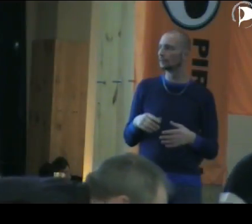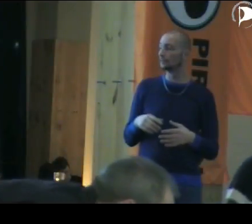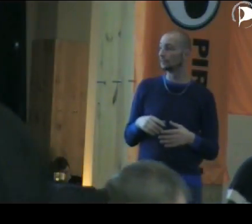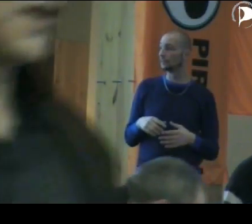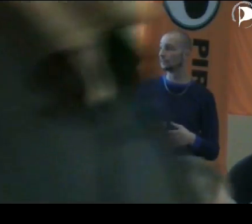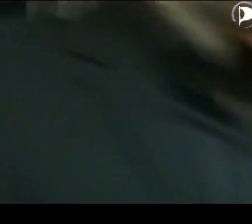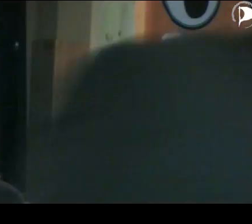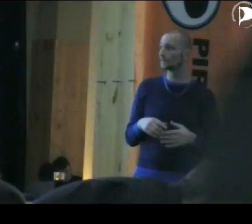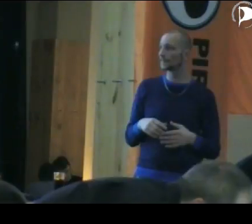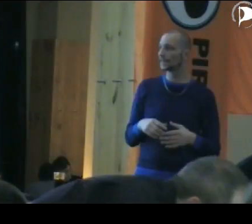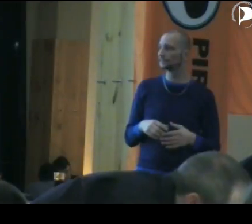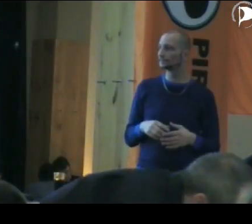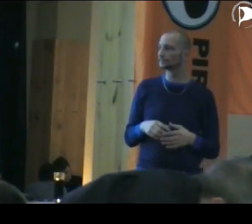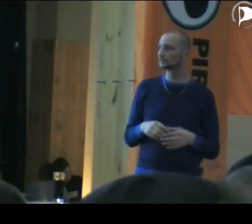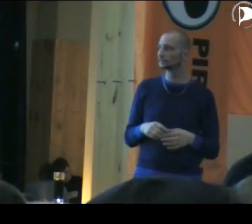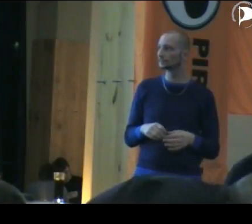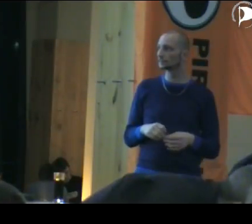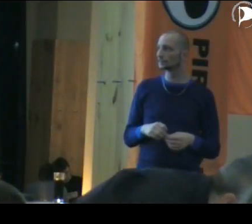seine vorgesetzten